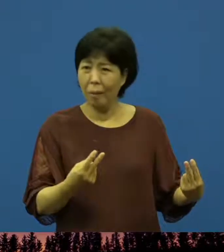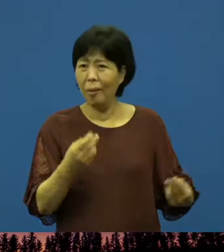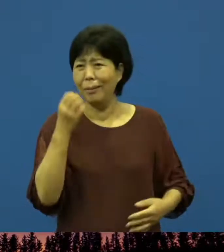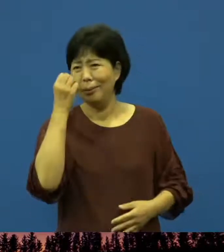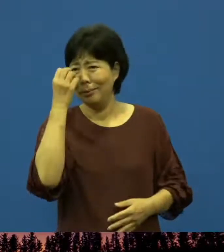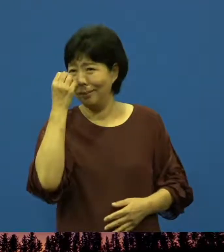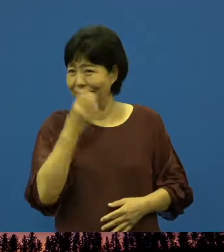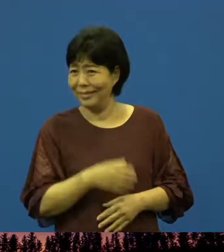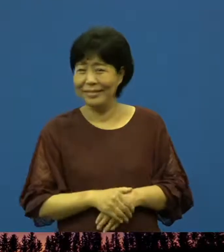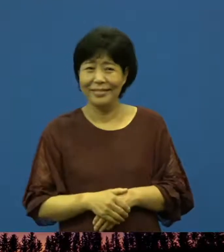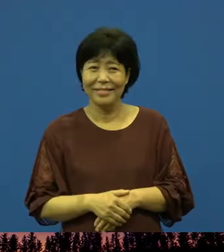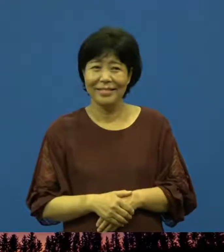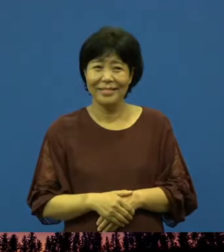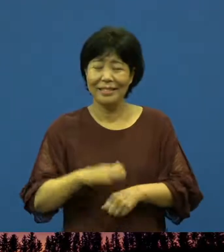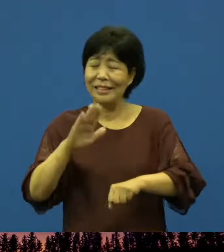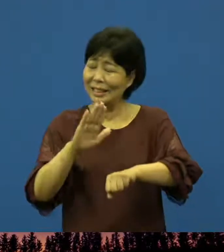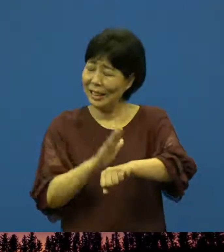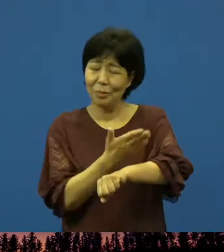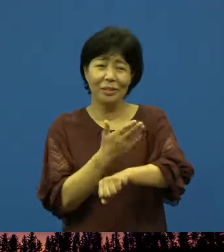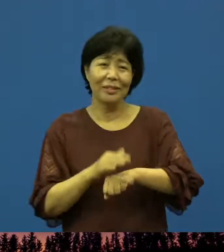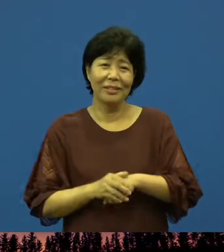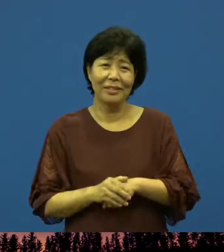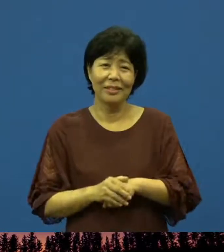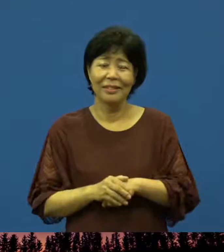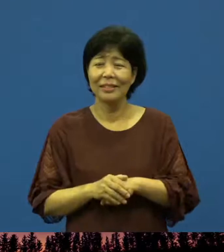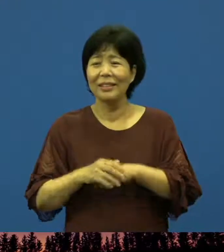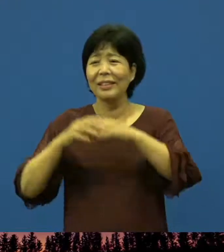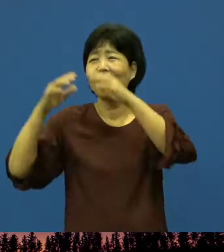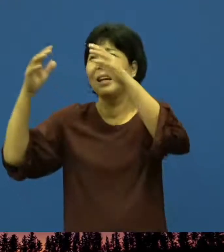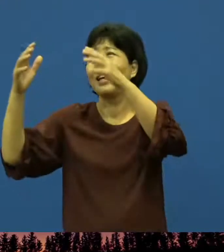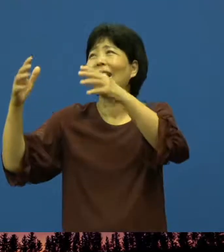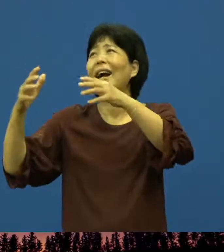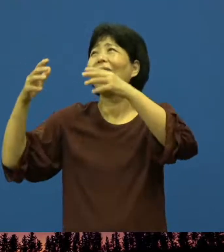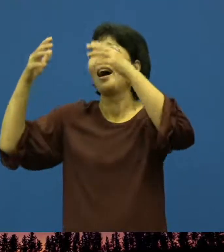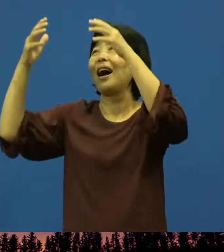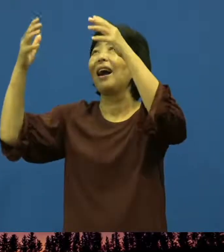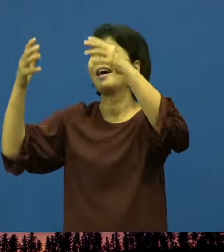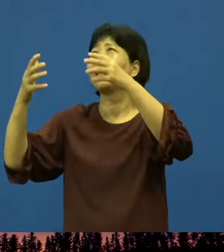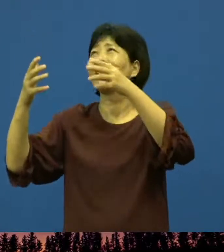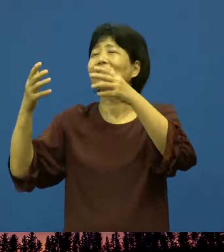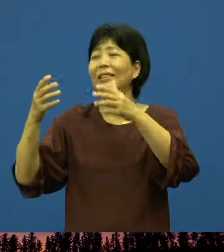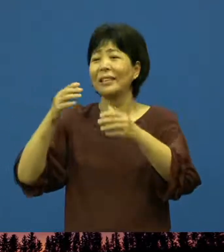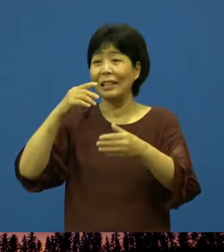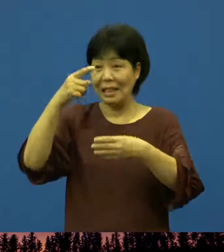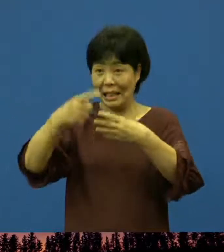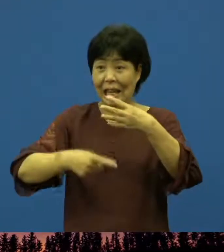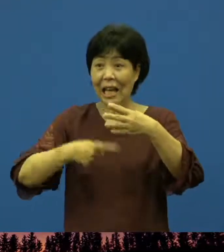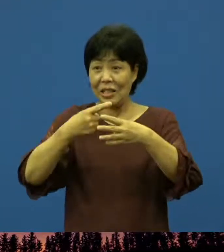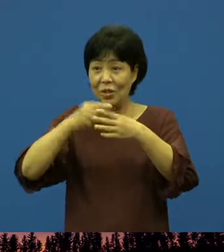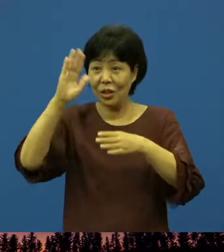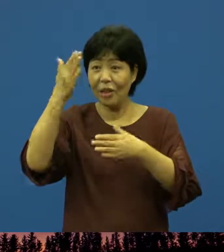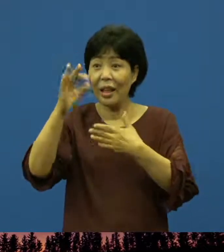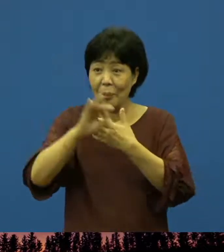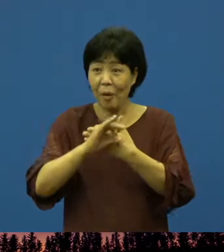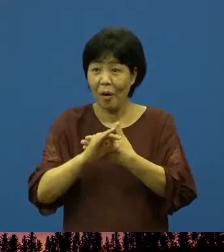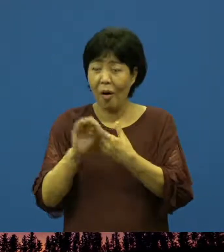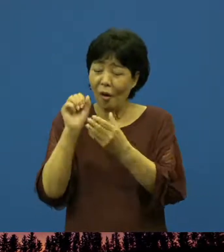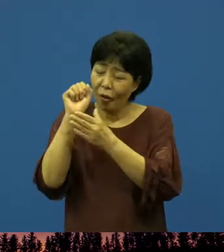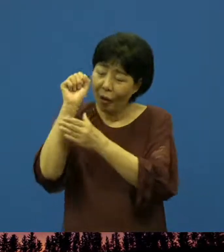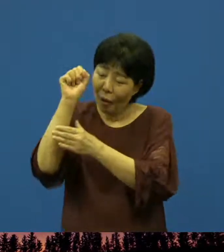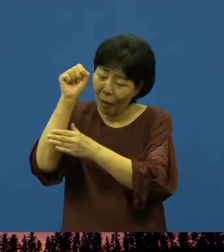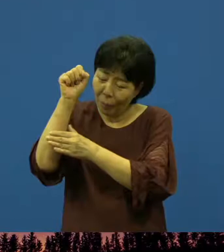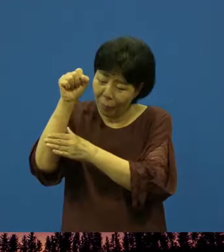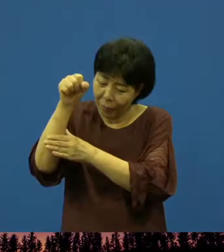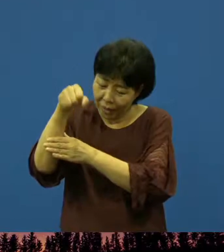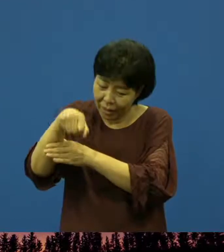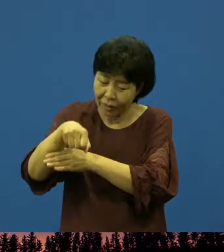이상한 거예요. 잘못된 거예요. 가을이 되면 과일이 익어야 돼. 그렇죠? 나이가 들면 새우의 흔적이 그